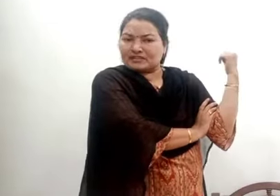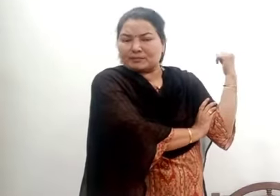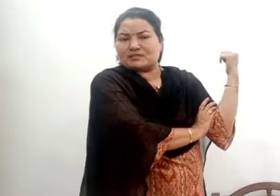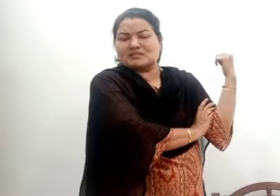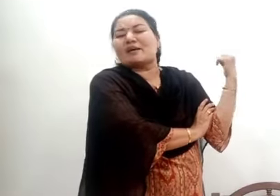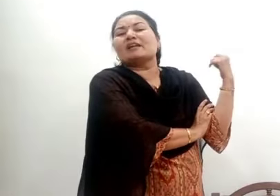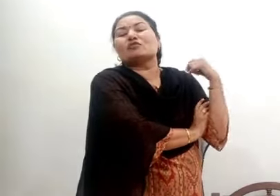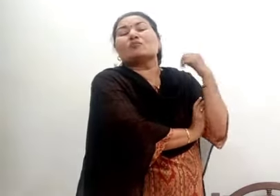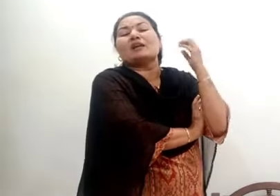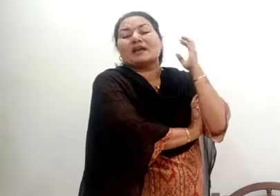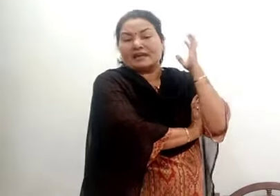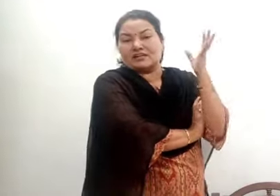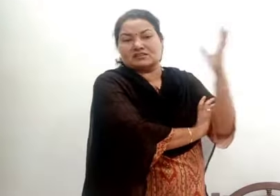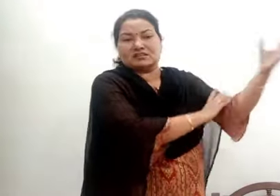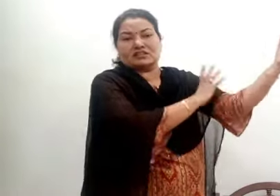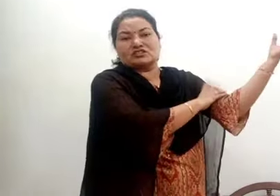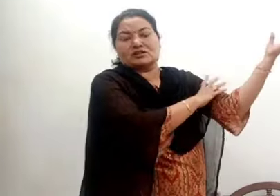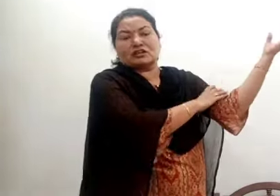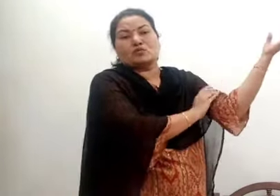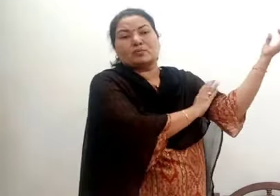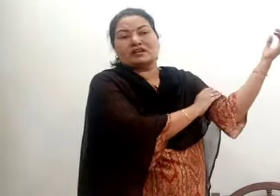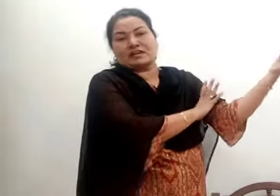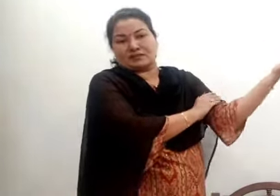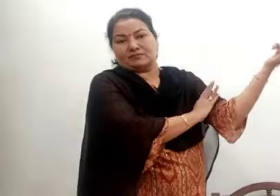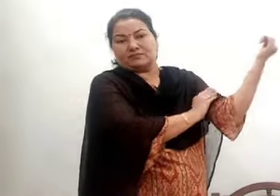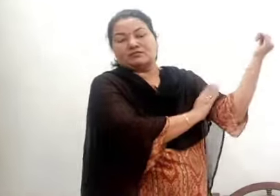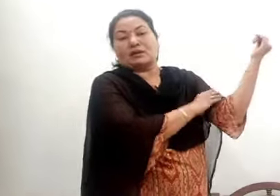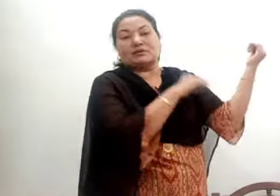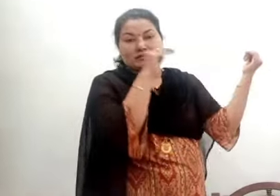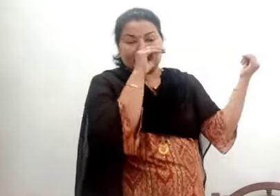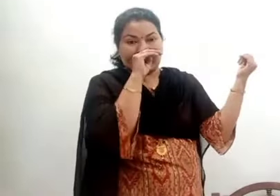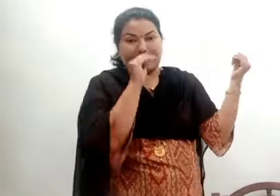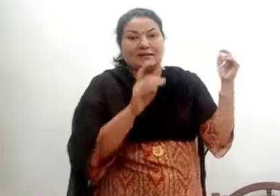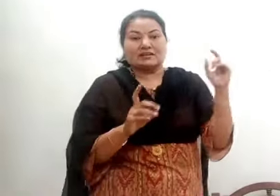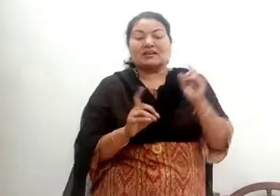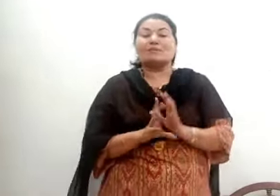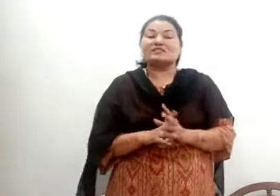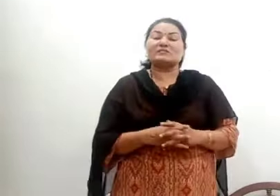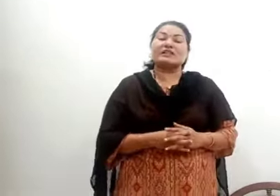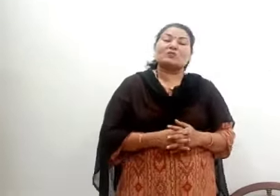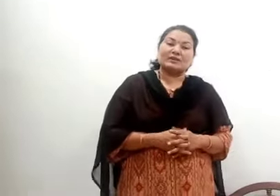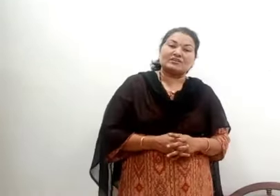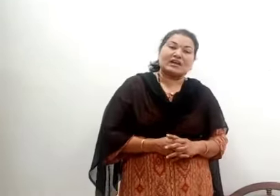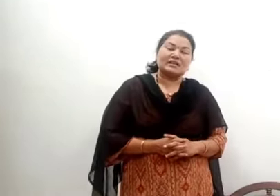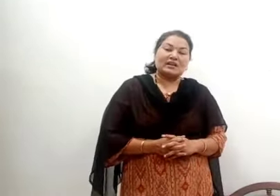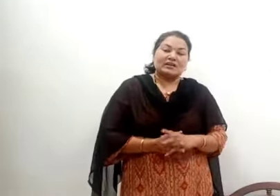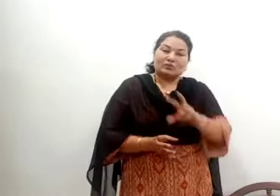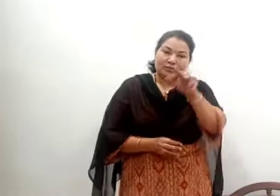ट्रायसेप मसल्स पाहिले तर तुम्हाला डायरेक्टली दिसतील की त्यांच्या ज्या मुवमेंट आहेत त्या मसल्स मध्ये. तर या मसल्स मधल्या मुवमेंट ज्या आहेत, तुम्हाला